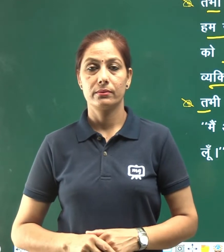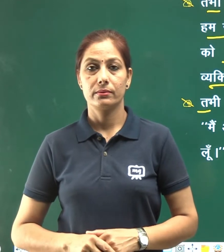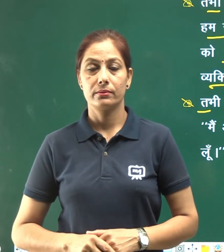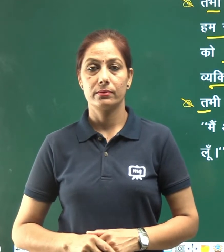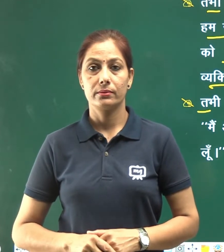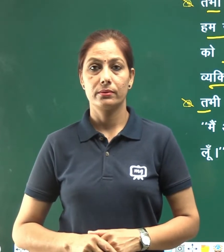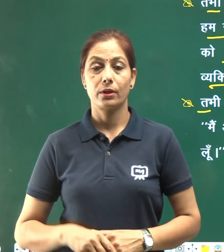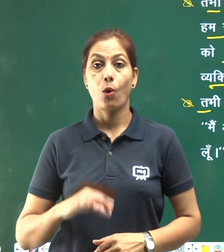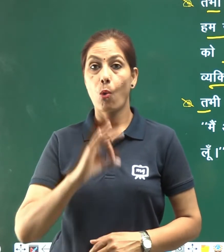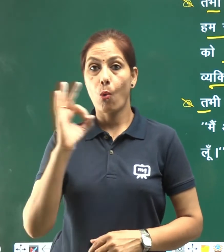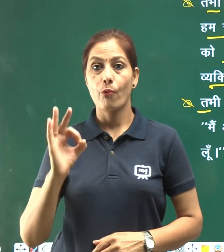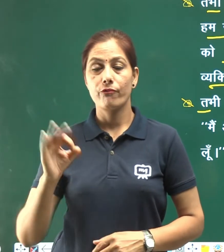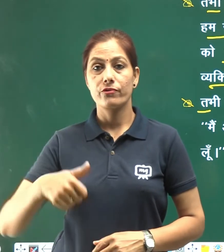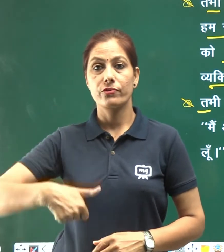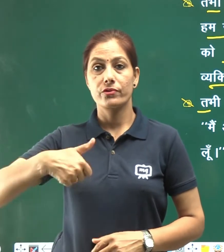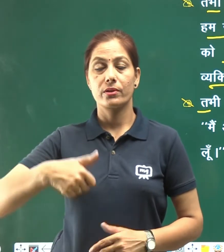सुपरिटेंडेंट